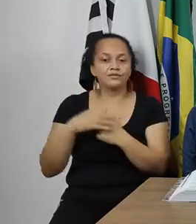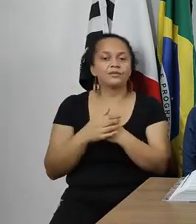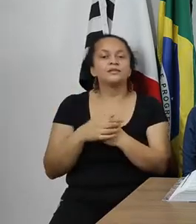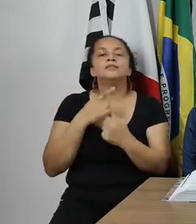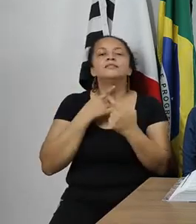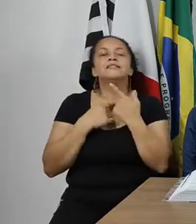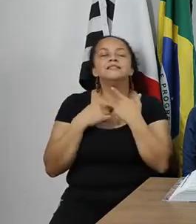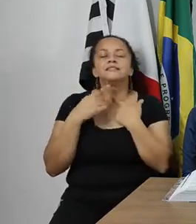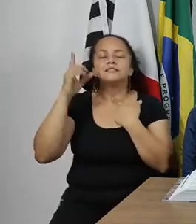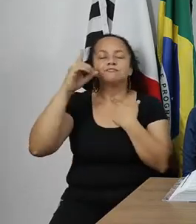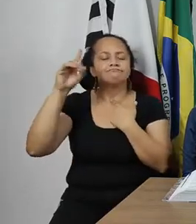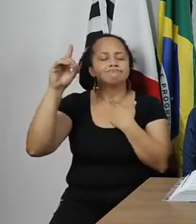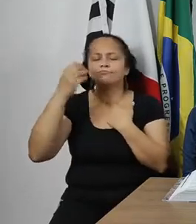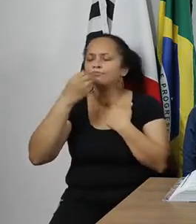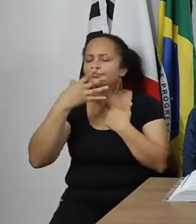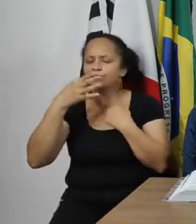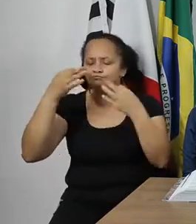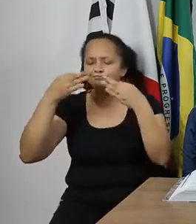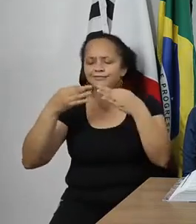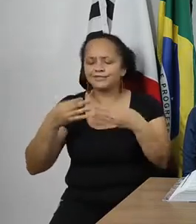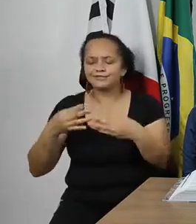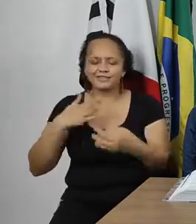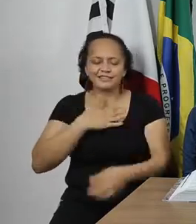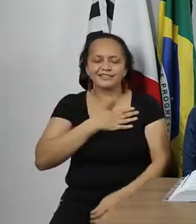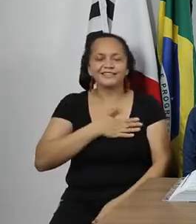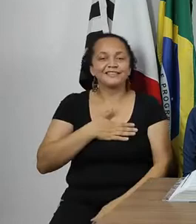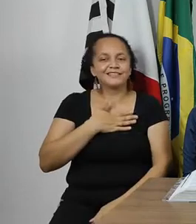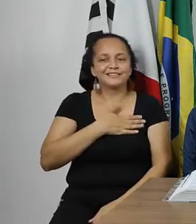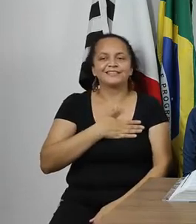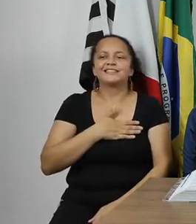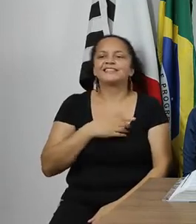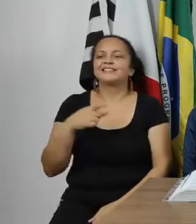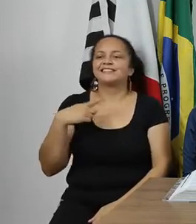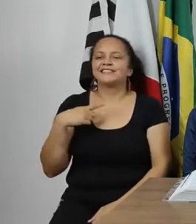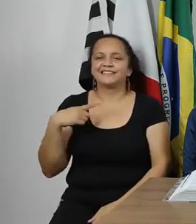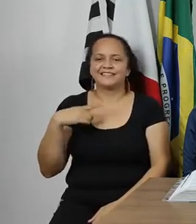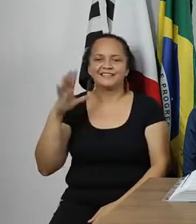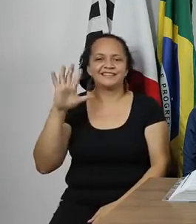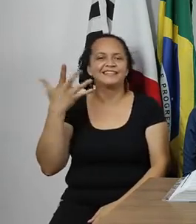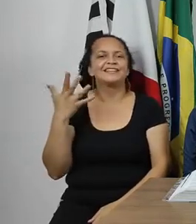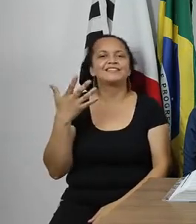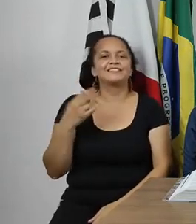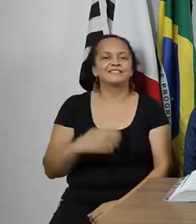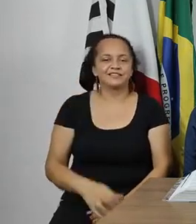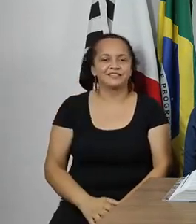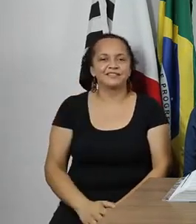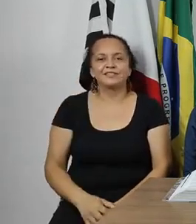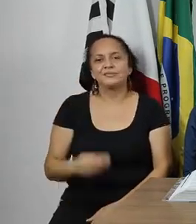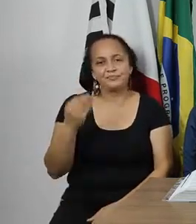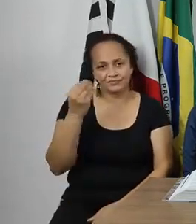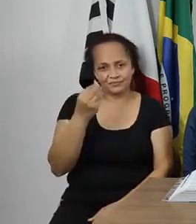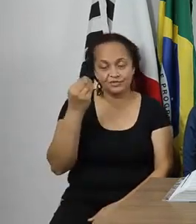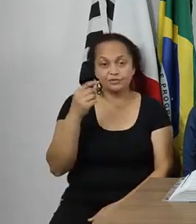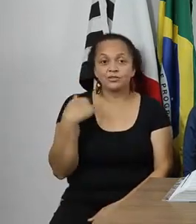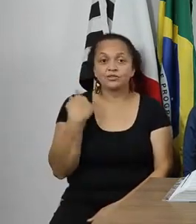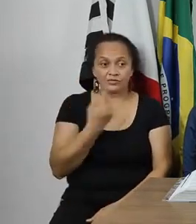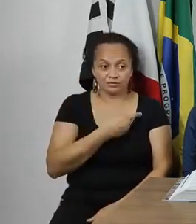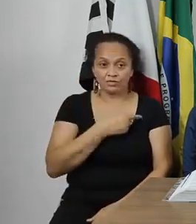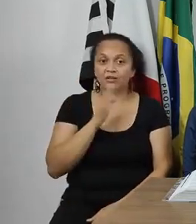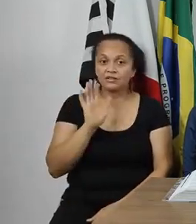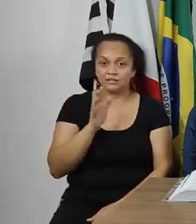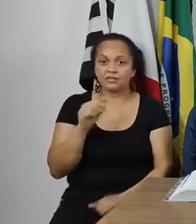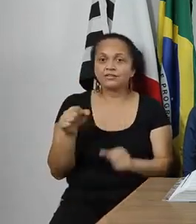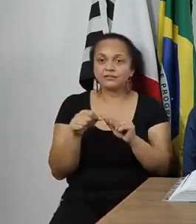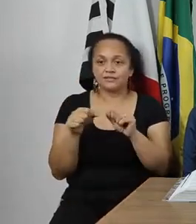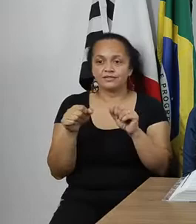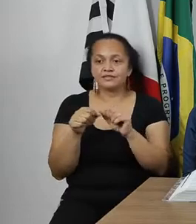vontade é boa, perfeita e agradável. E existem situações quando a nossa parte já foi feita, aí